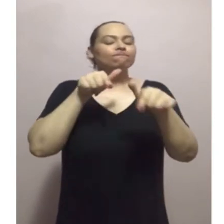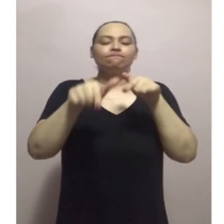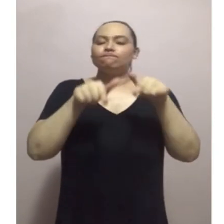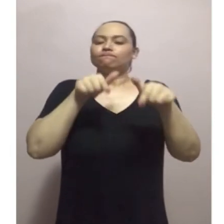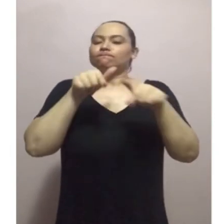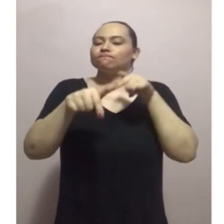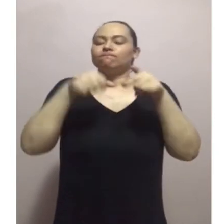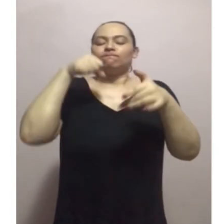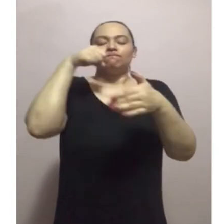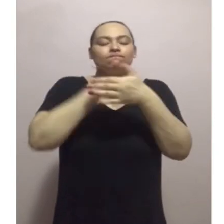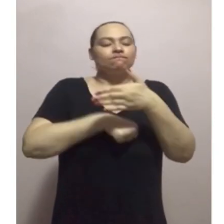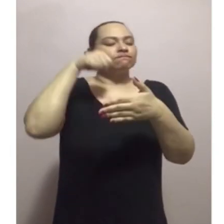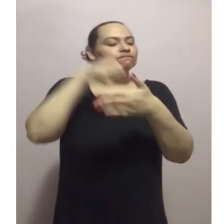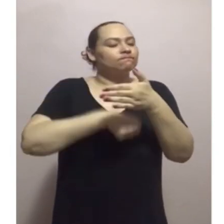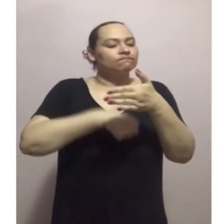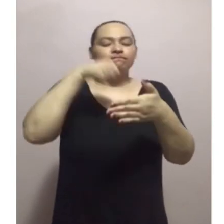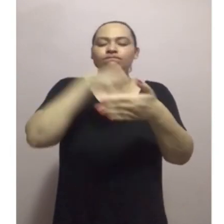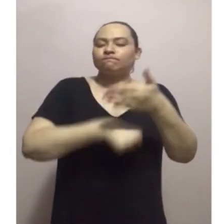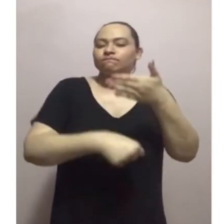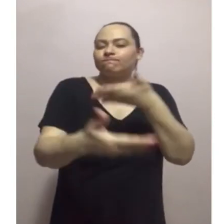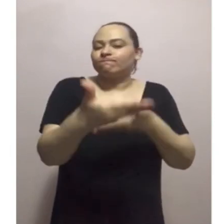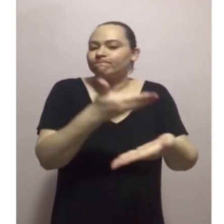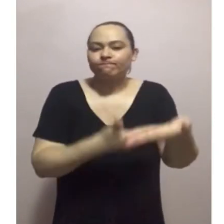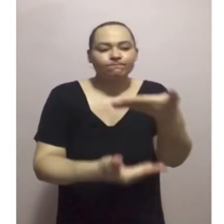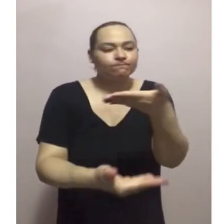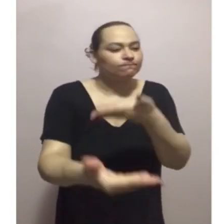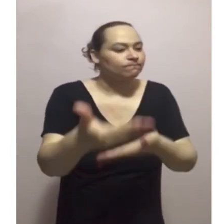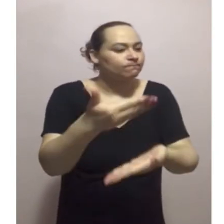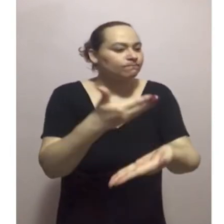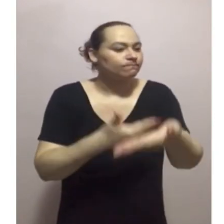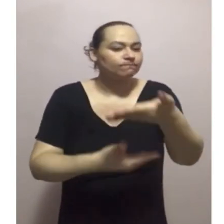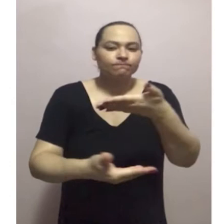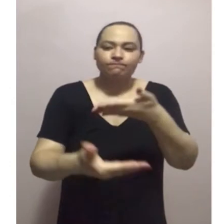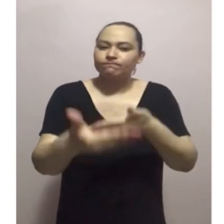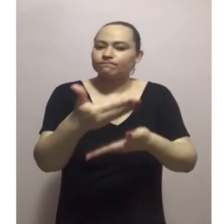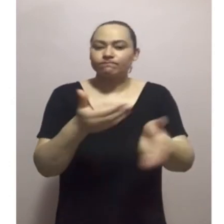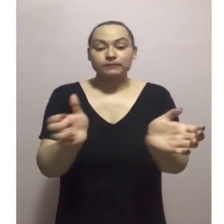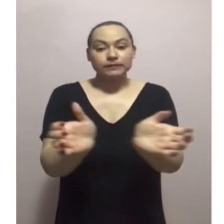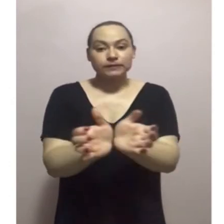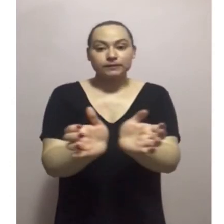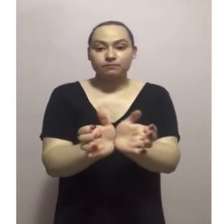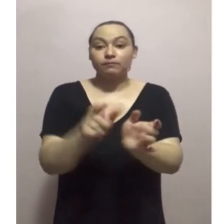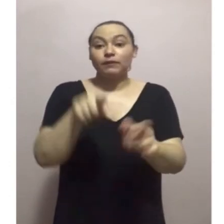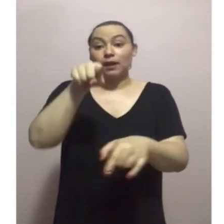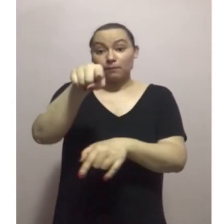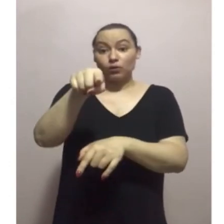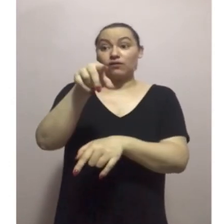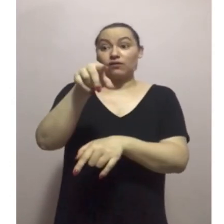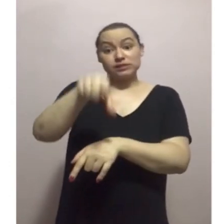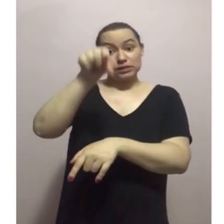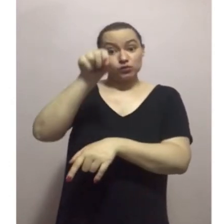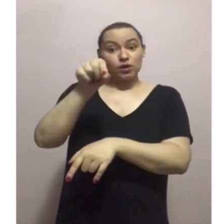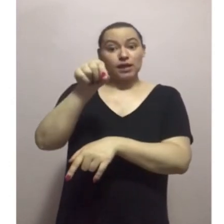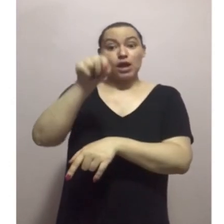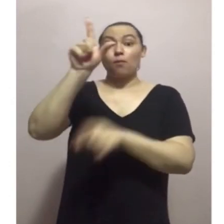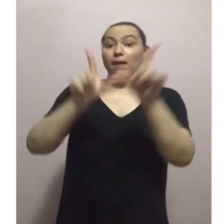Aham. trabalhou muito, sabe, na Daí, porque você comunicação e escolheu uma tal. plataforma ligada à TV,